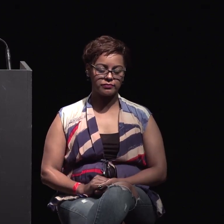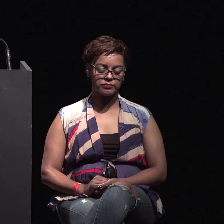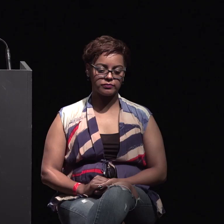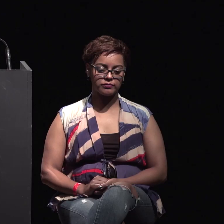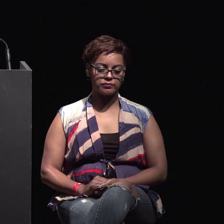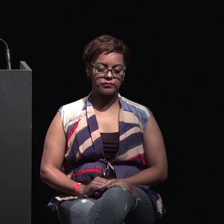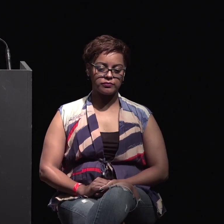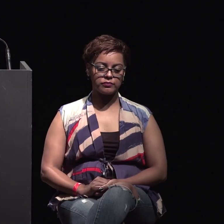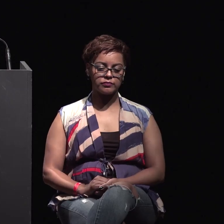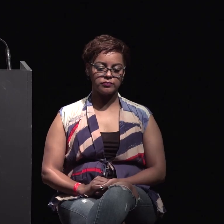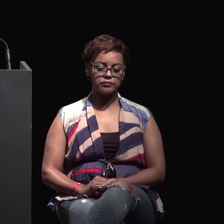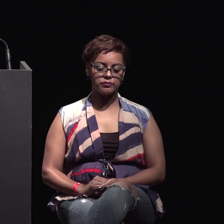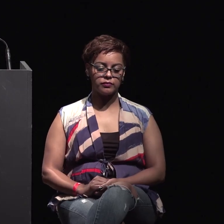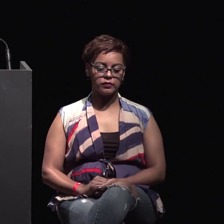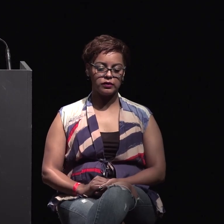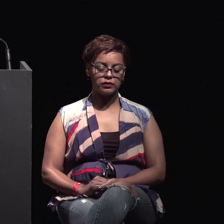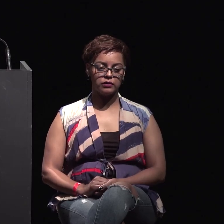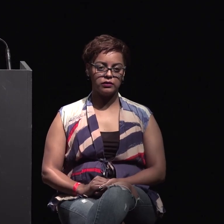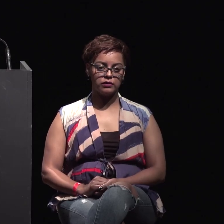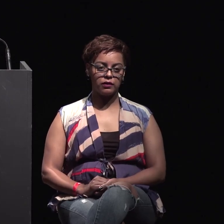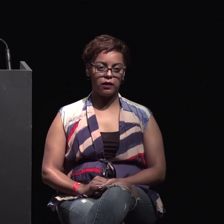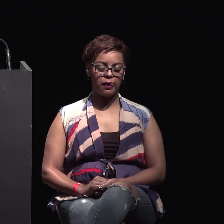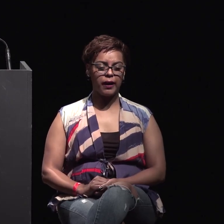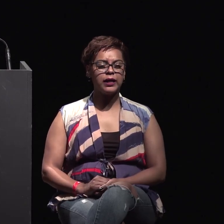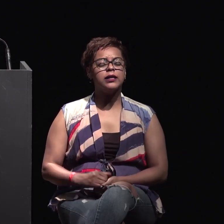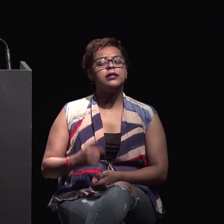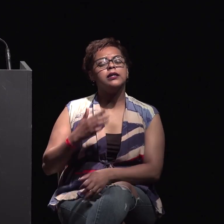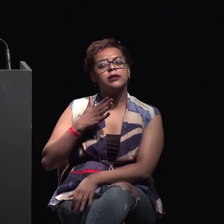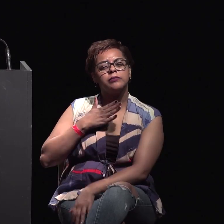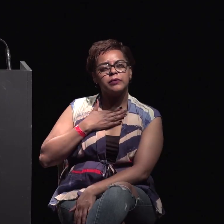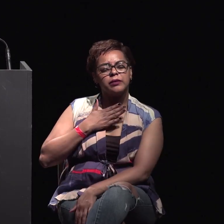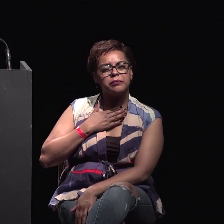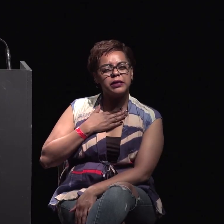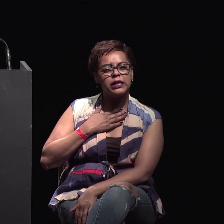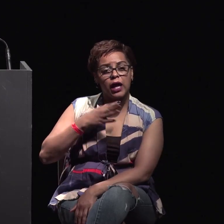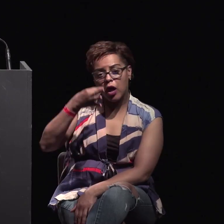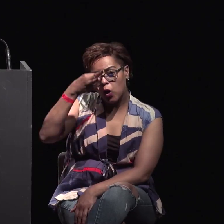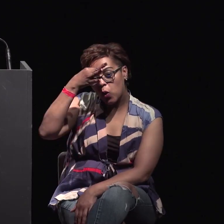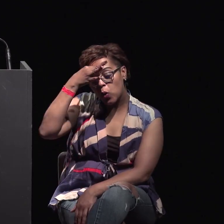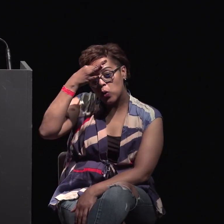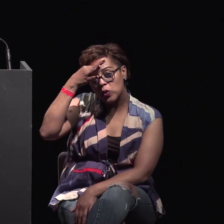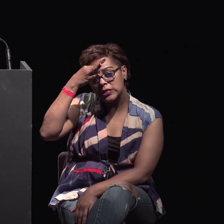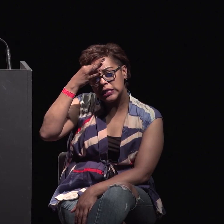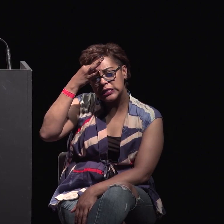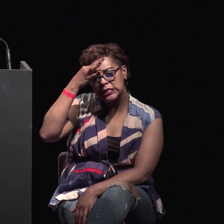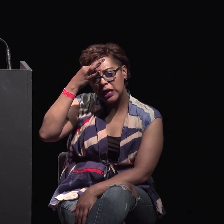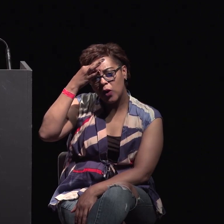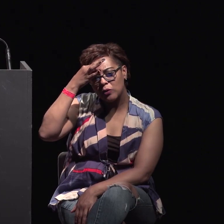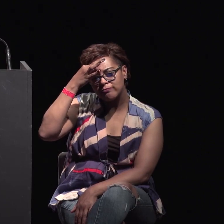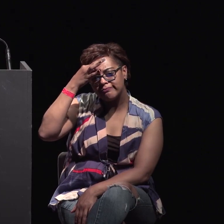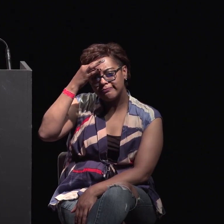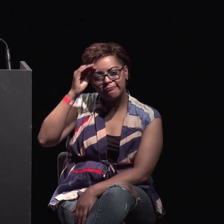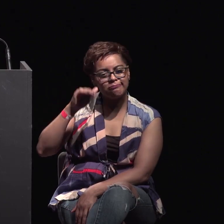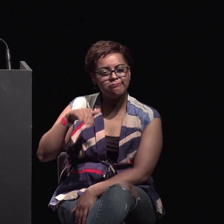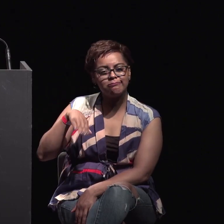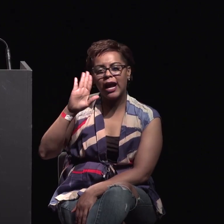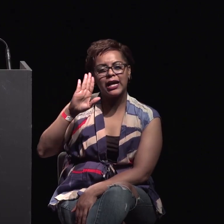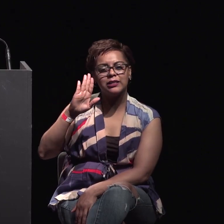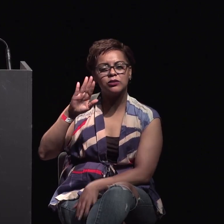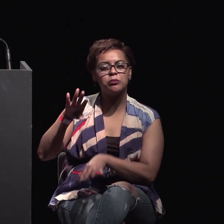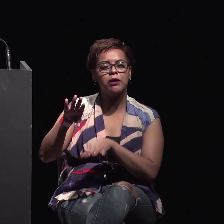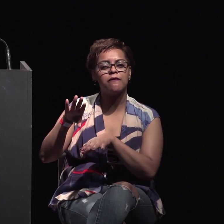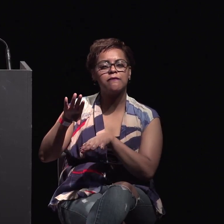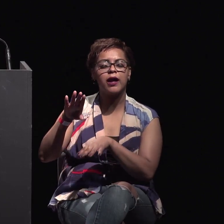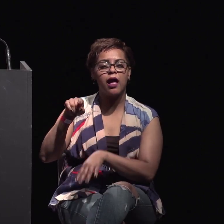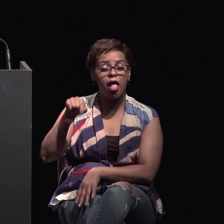pujantes, né? E cada vez mais Conceição se consolida como uma das formadoras